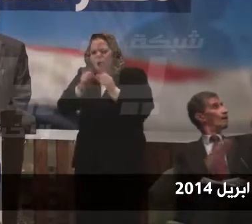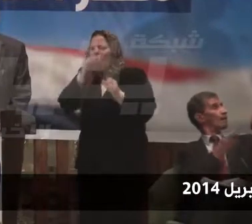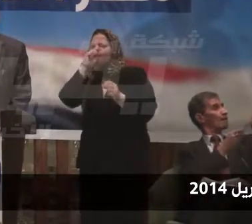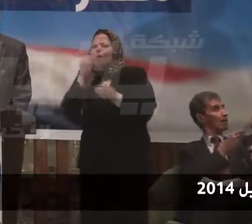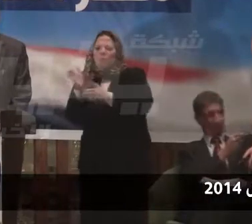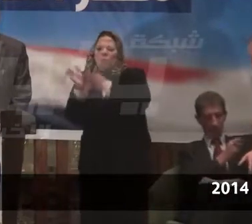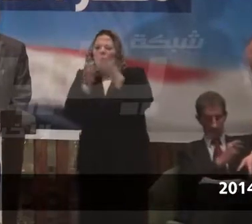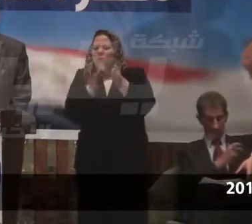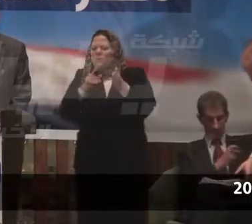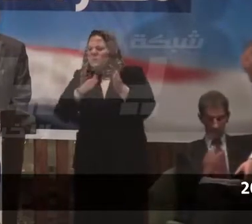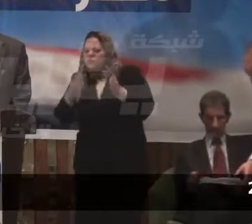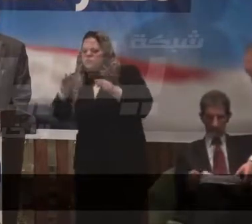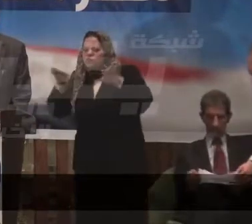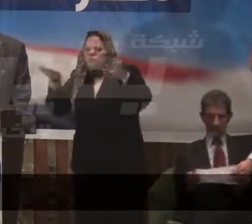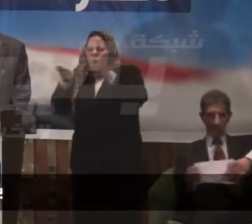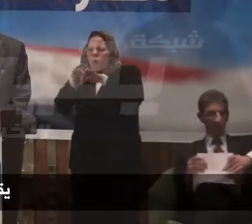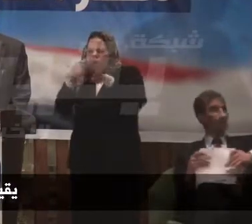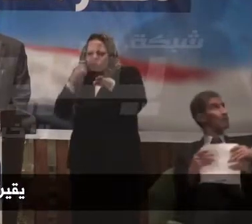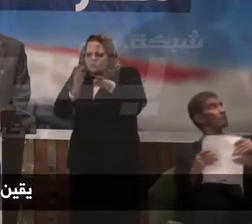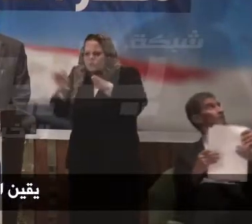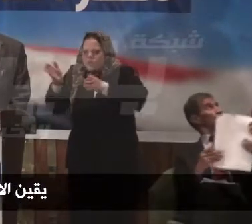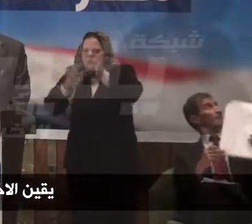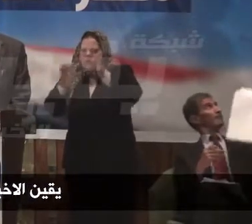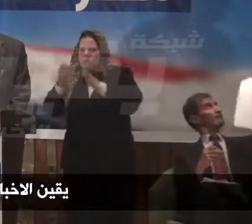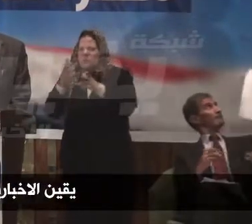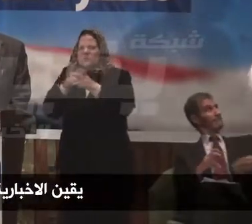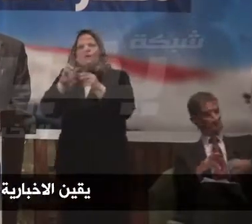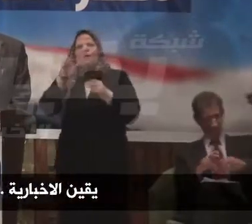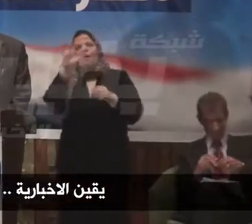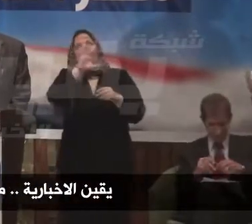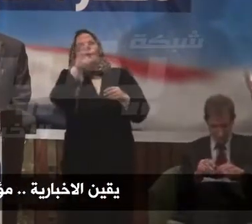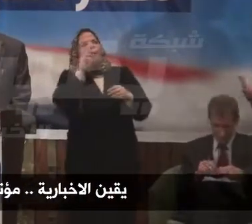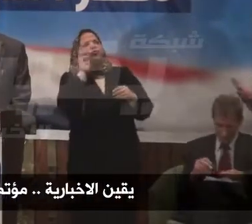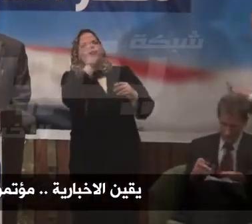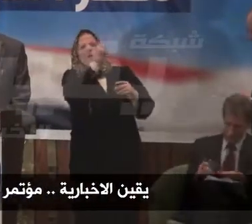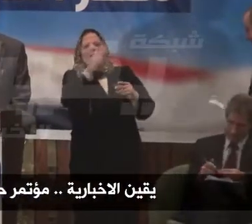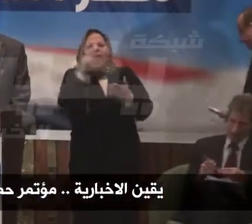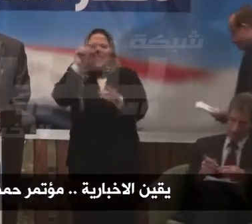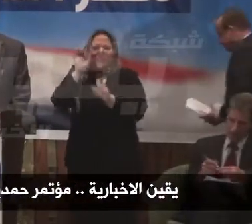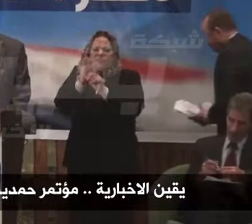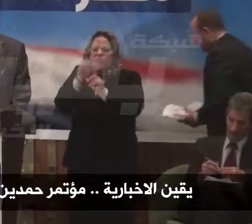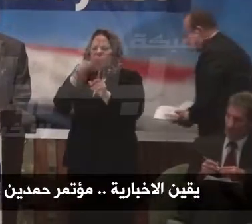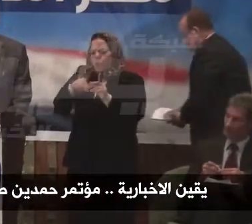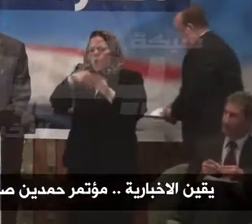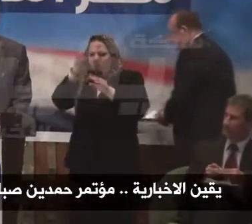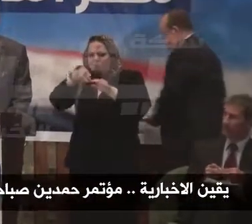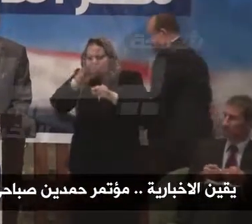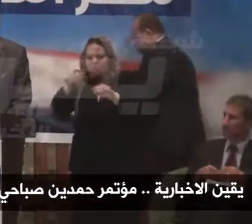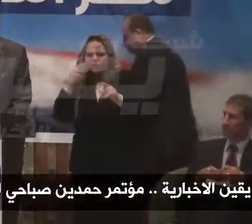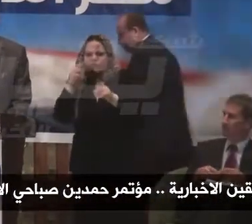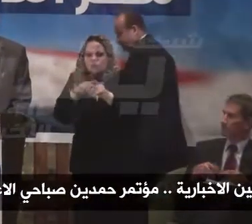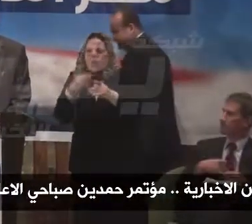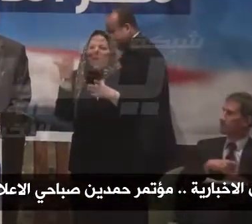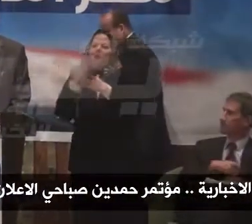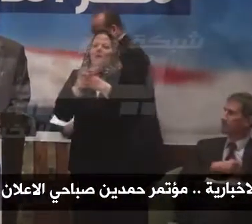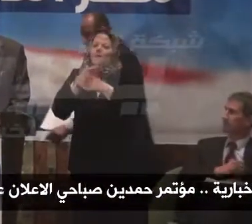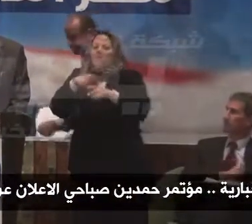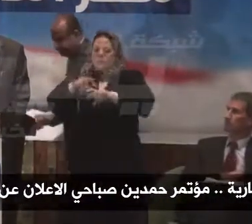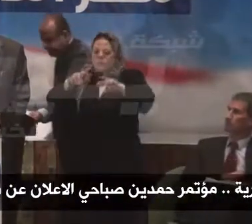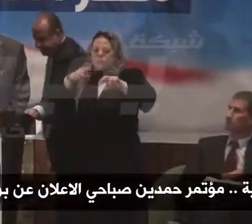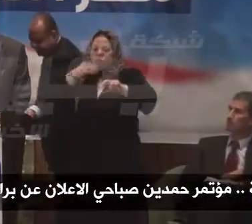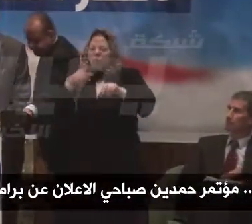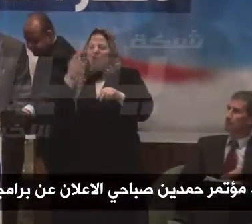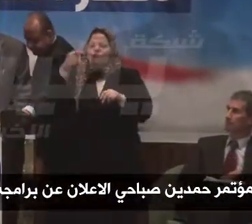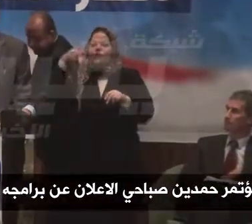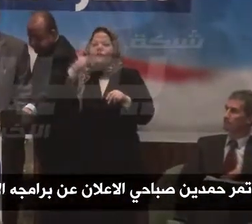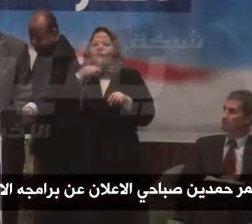الشرب ومساواتنا على الأكثر بالأوروبيين، وإذا ما نفذنا ذلك فسوف نوفر